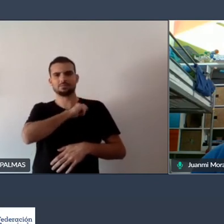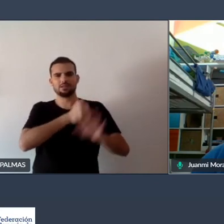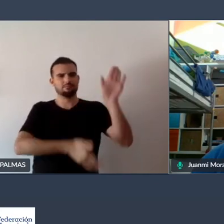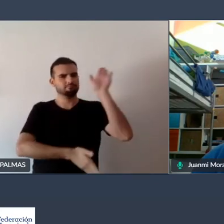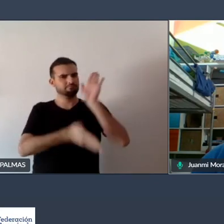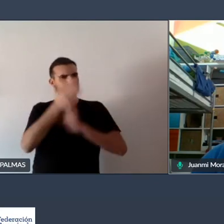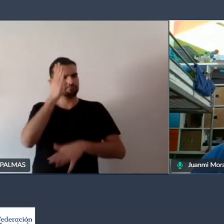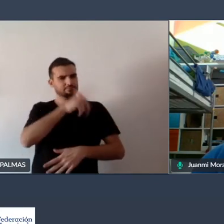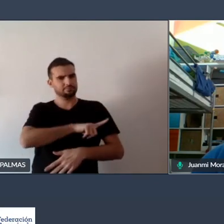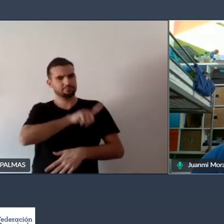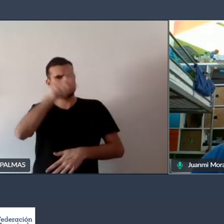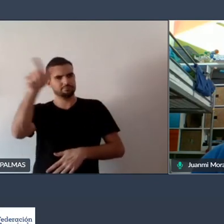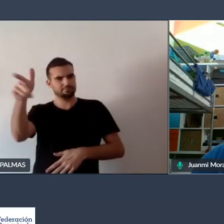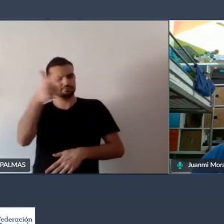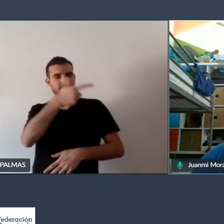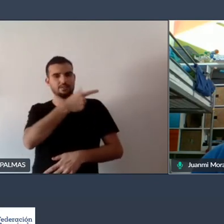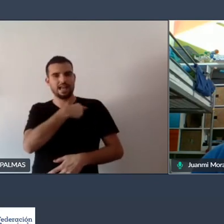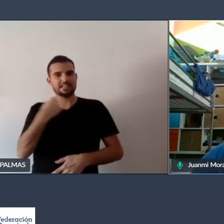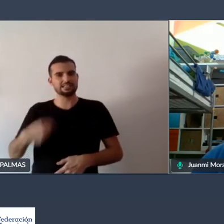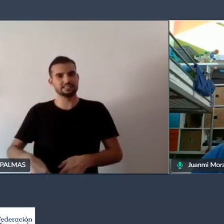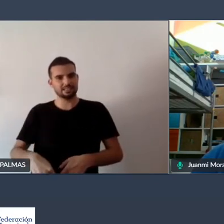de todos los países que ella tiene?